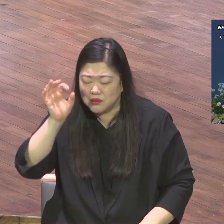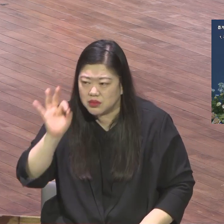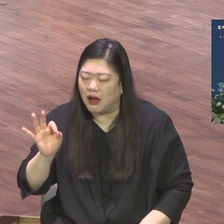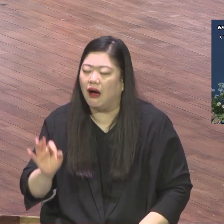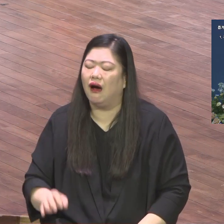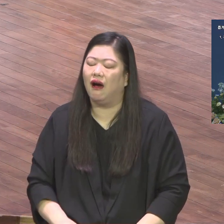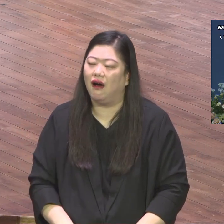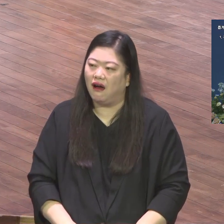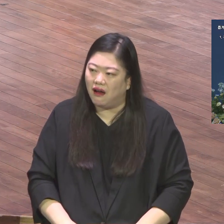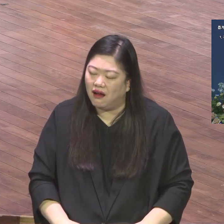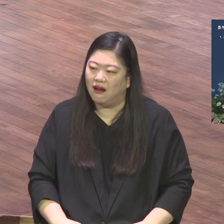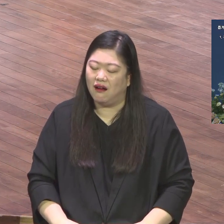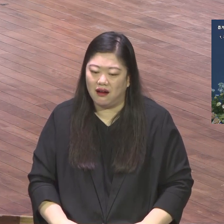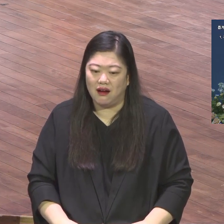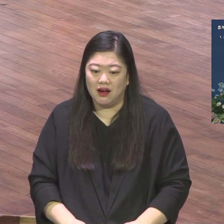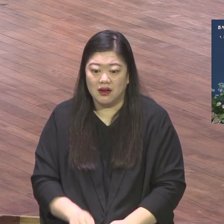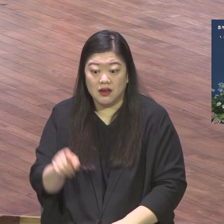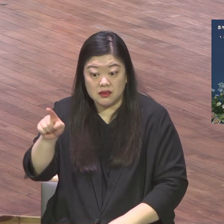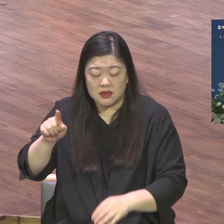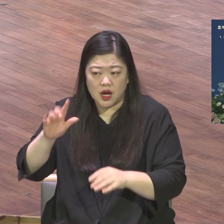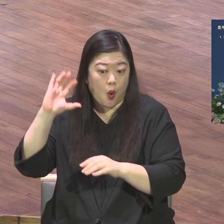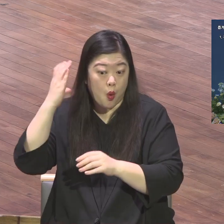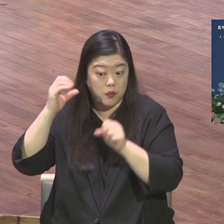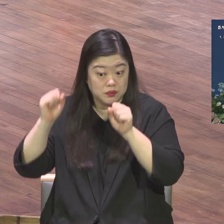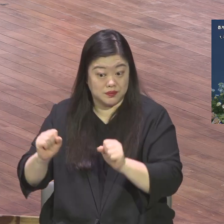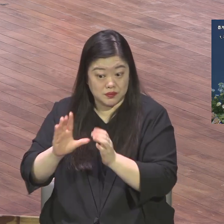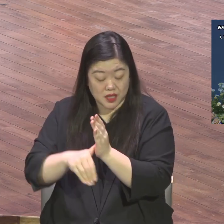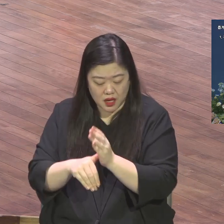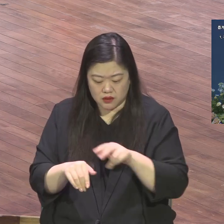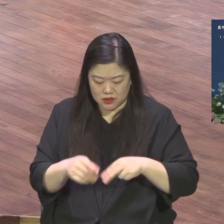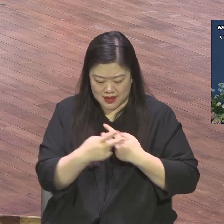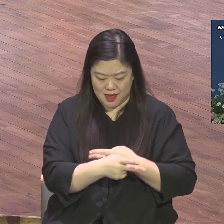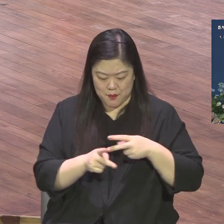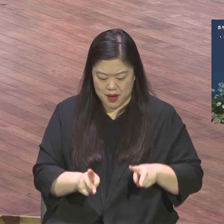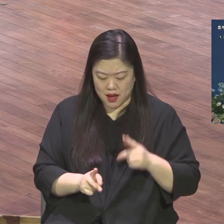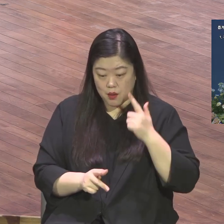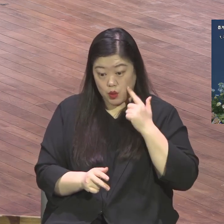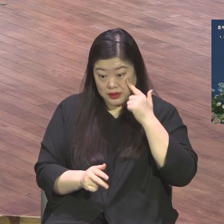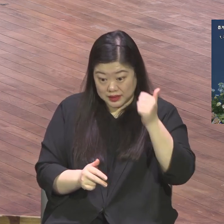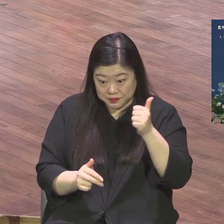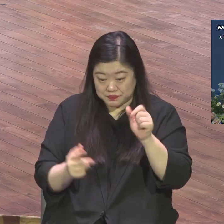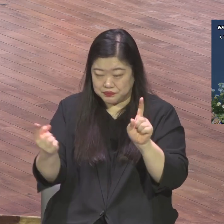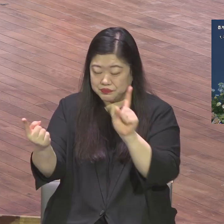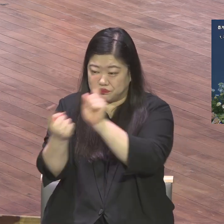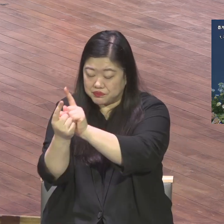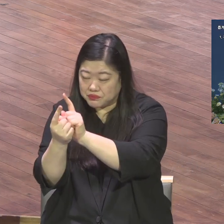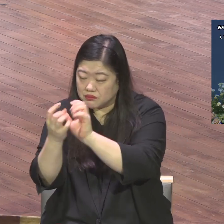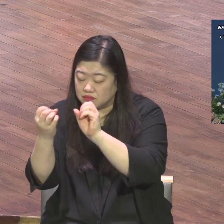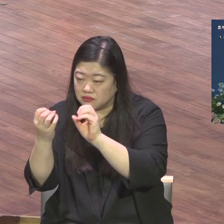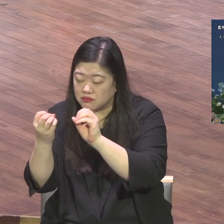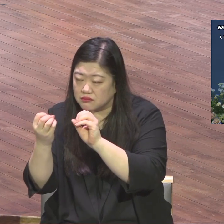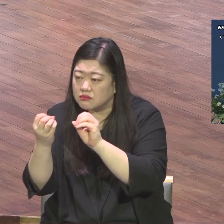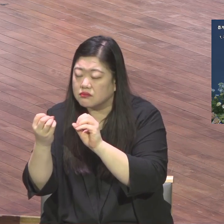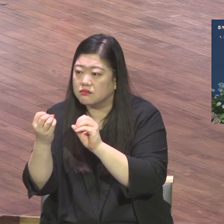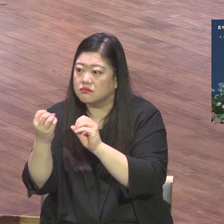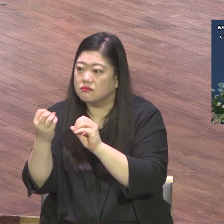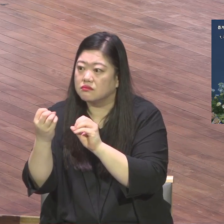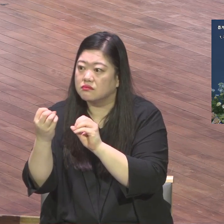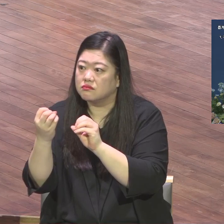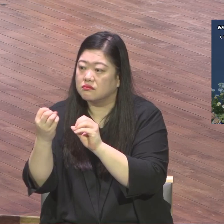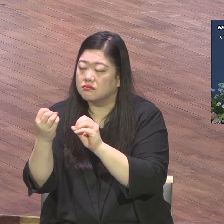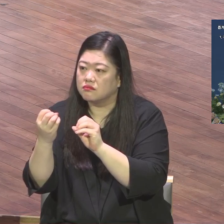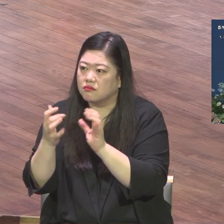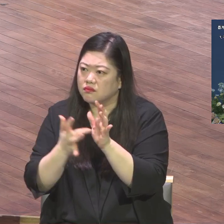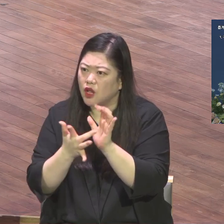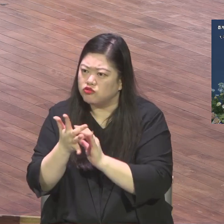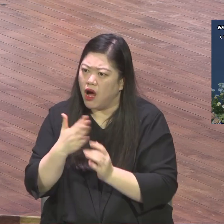그런데 우리 단체 선교사를 만나가지고 예수가 그리스도 되신다, 예수가 그리스도다 이 복음을 듣게 됐어요.